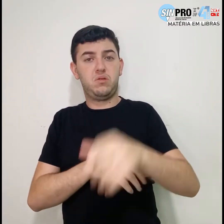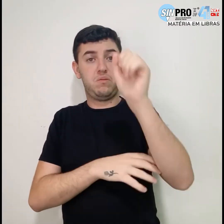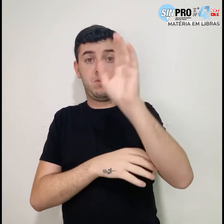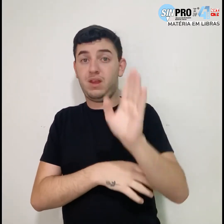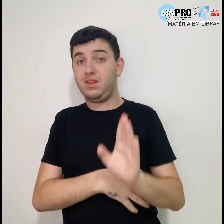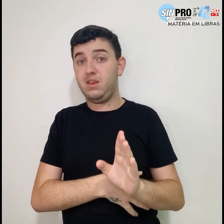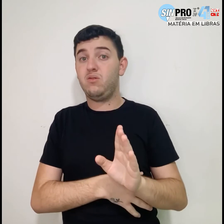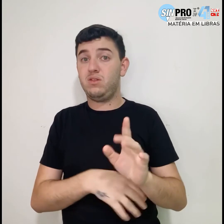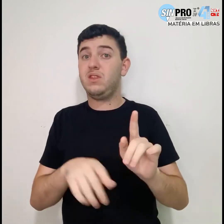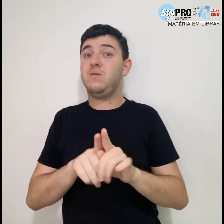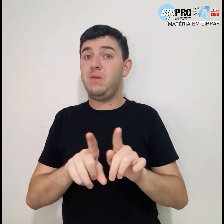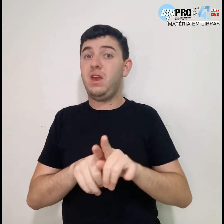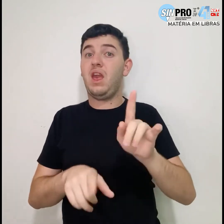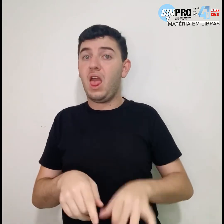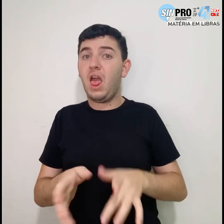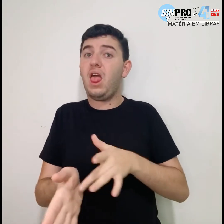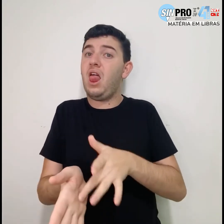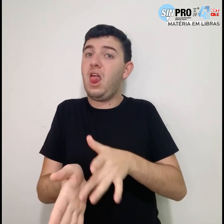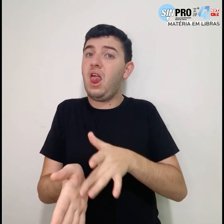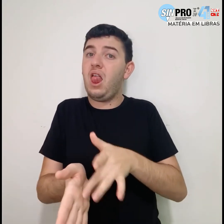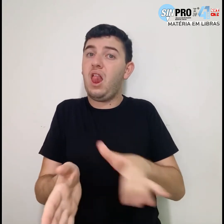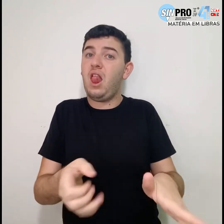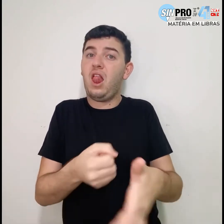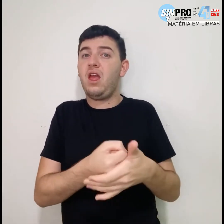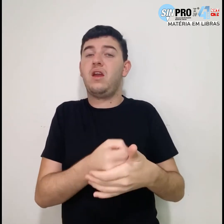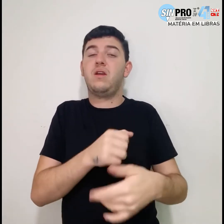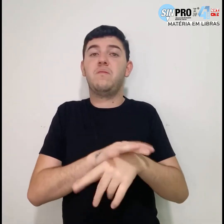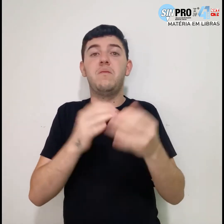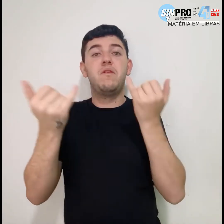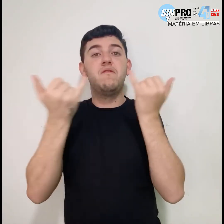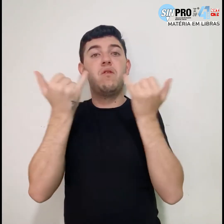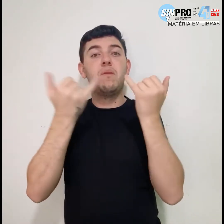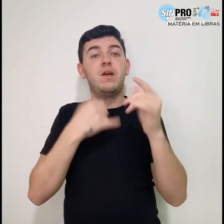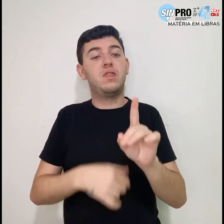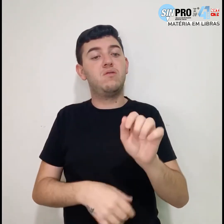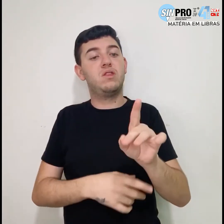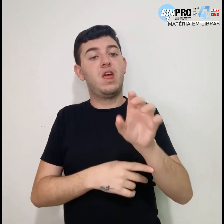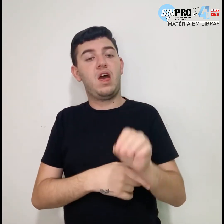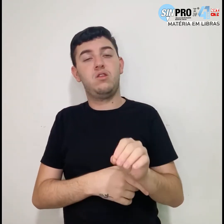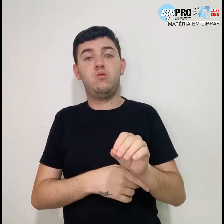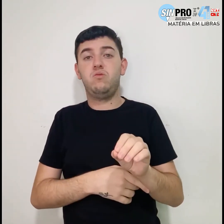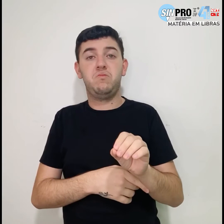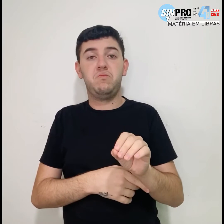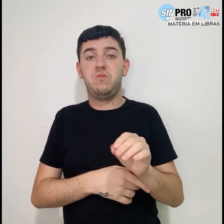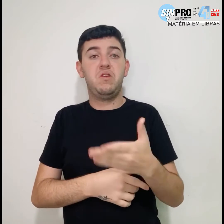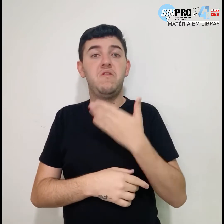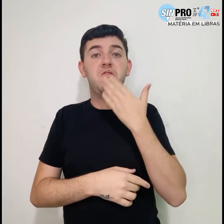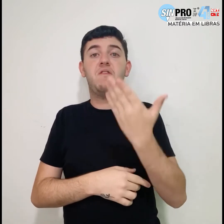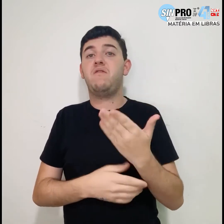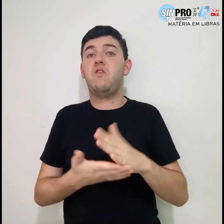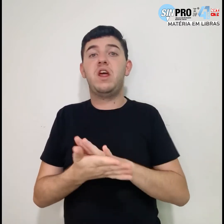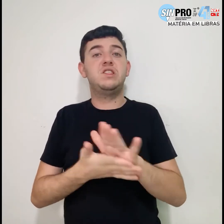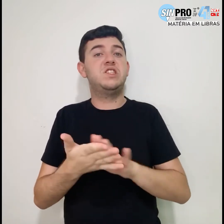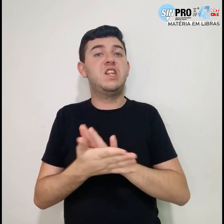Isso leva a uma maquiagem das informações e dos dados e não favorece a nenhuma transparência de